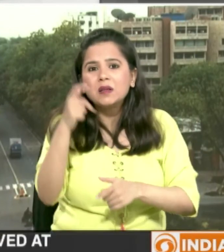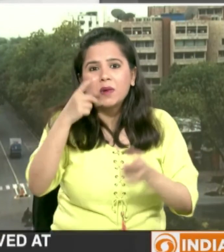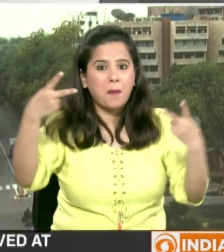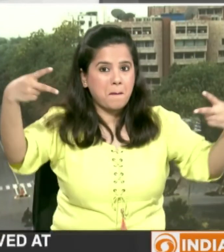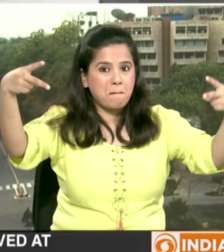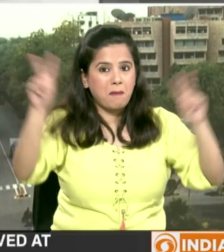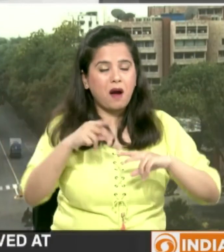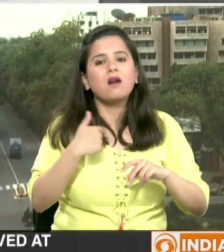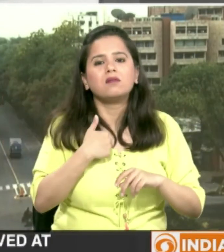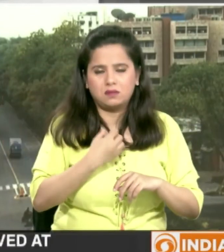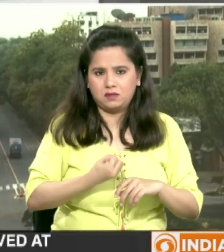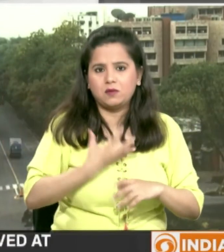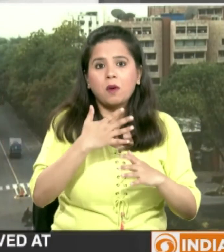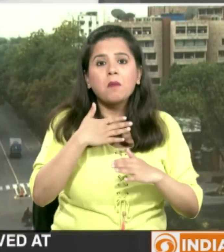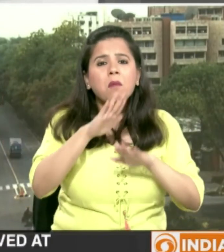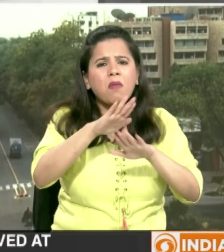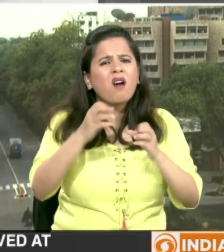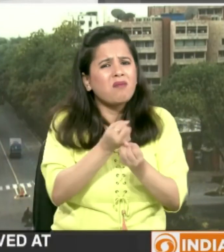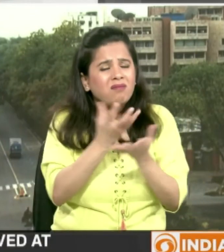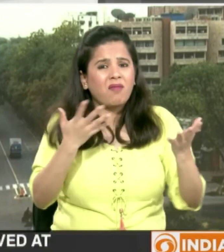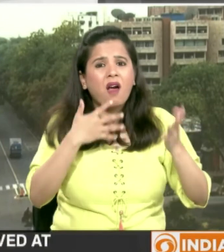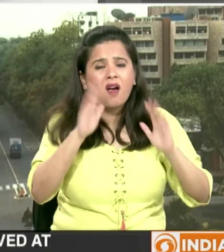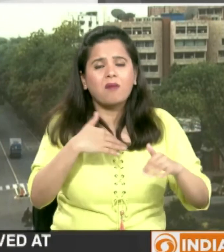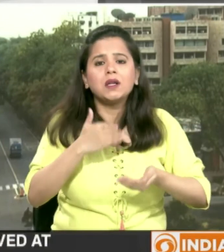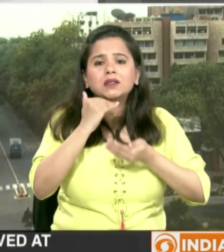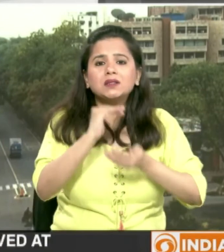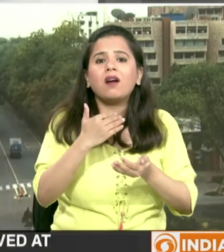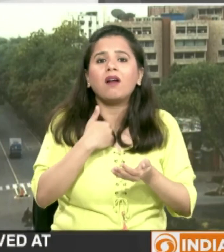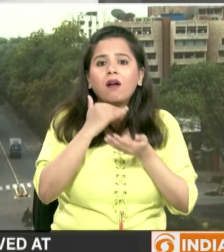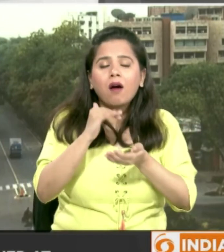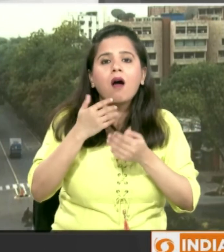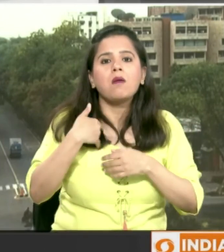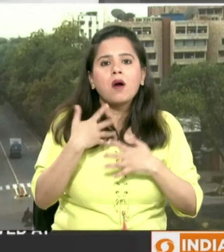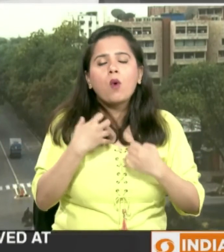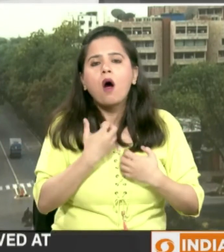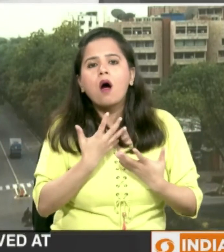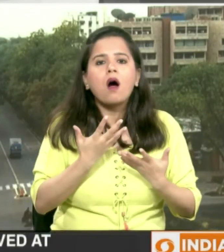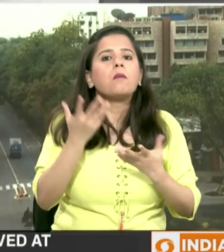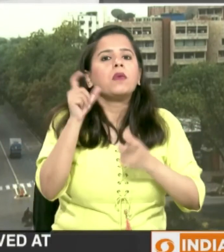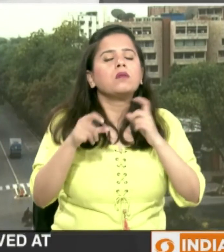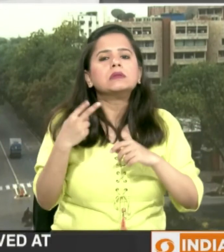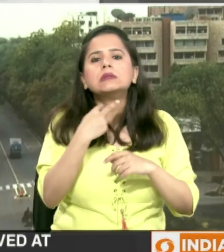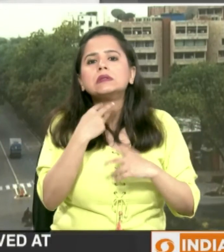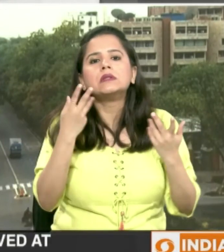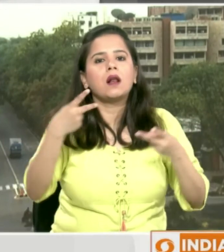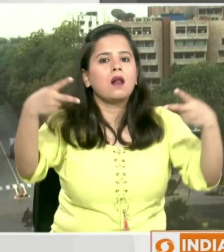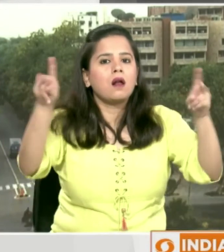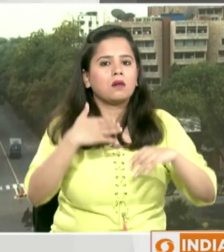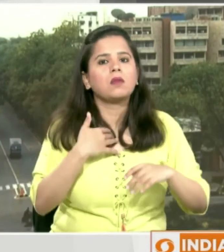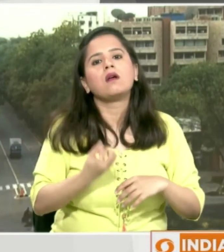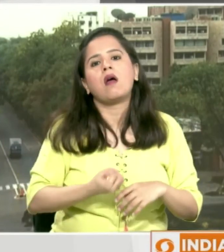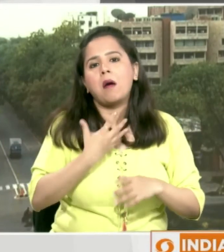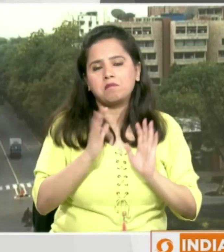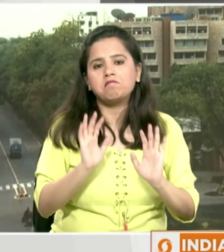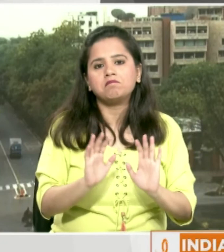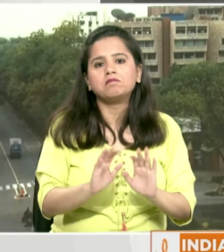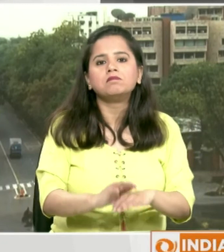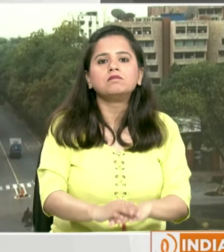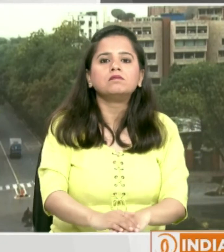हुई है, और ऐसे बहुत सारे बच्चे हैं जिनके लिए ये आशा की किरण उजागर हुई है कि गवर्नमेंट ने इतना बड़ा स्टेप लिया है। आई एम रियली थैंकफुल।